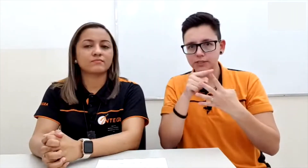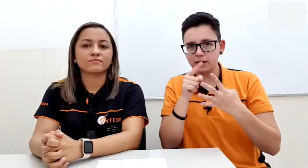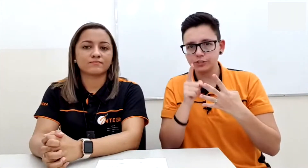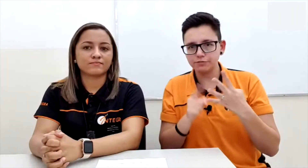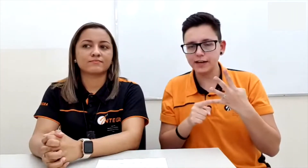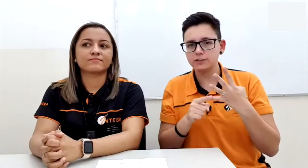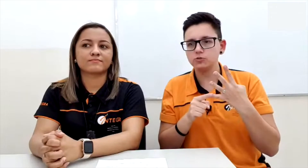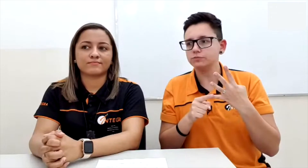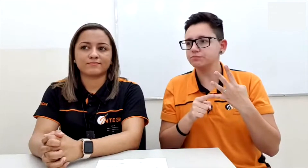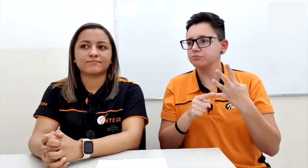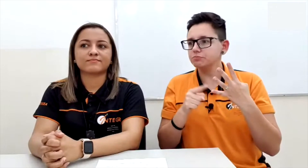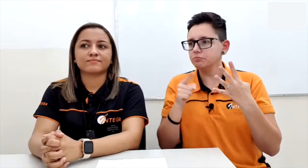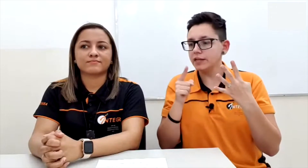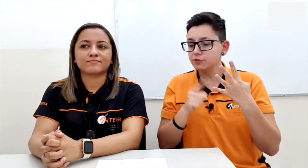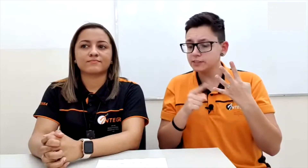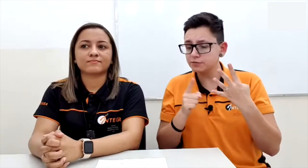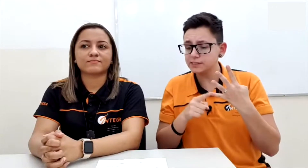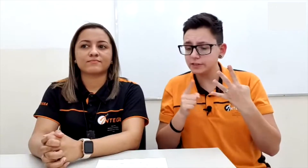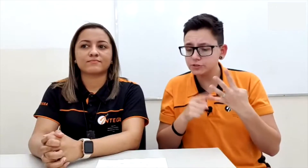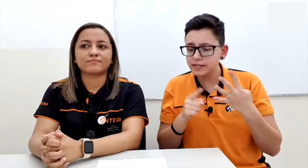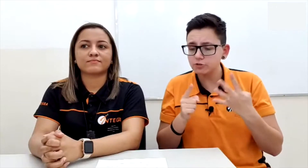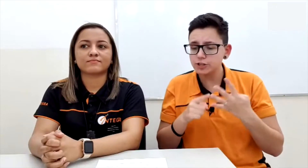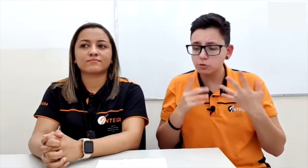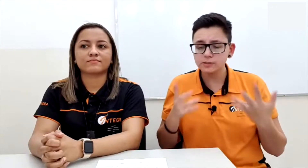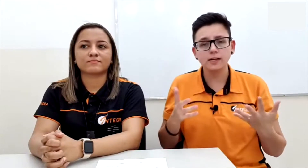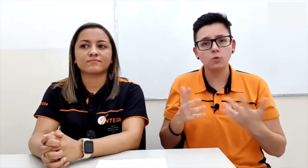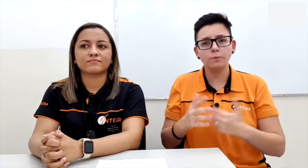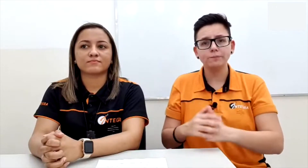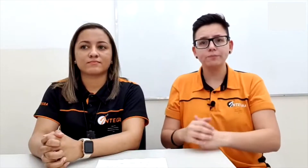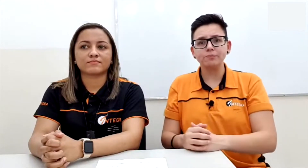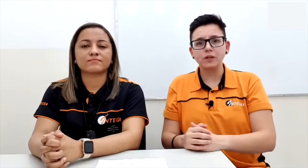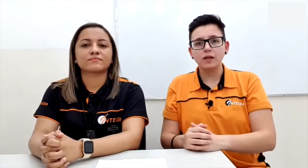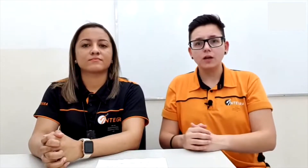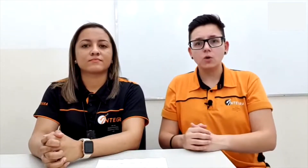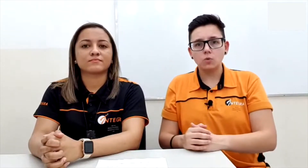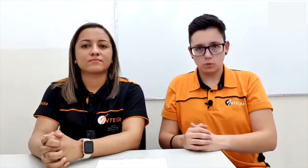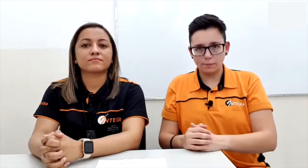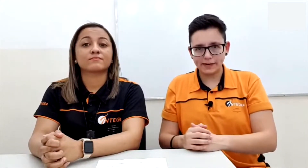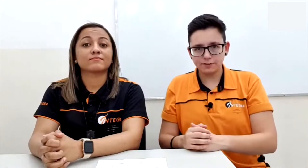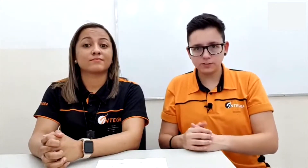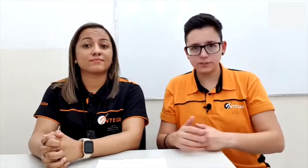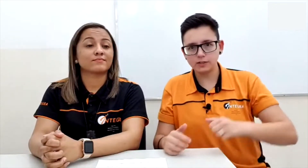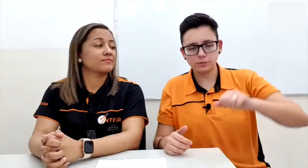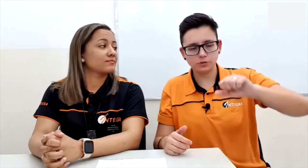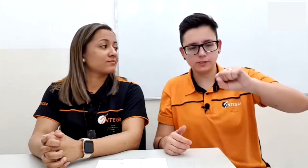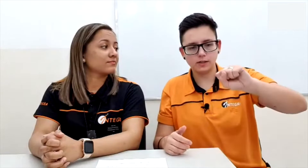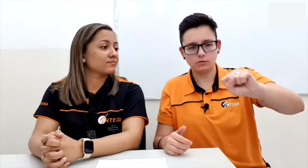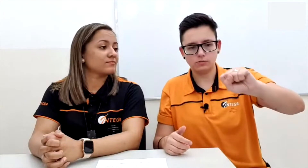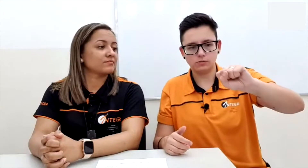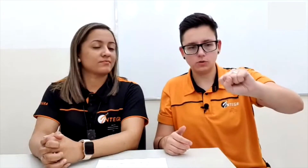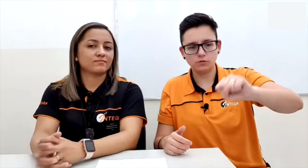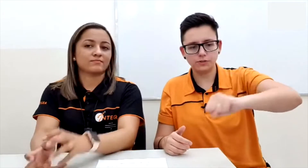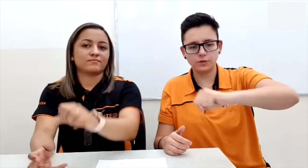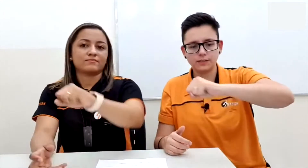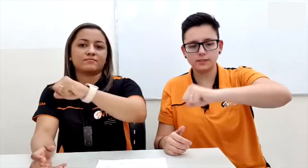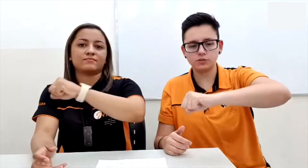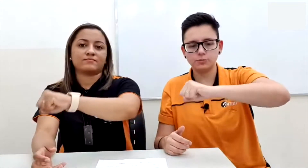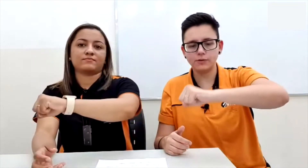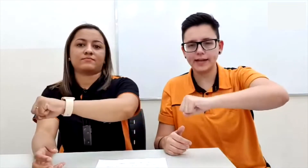sinal de afeto é você fazer o sinal de emoção. Como é que faz o sinal de emoção? Configuração de mão em